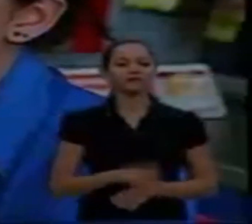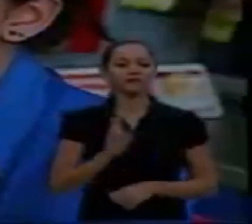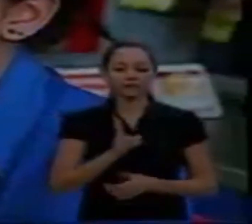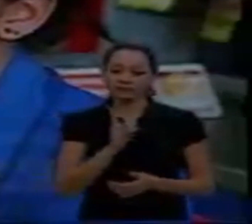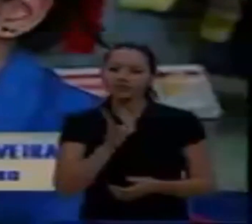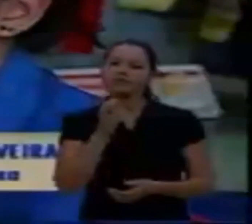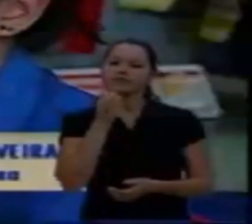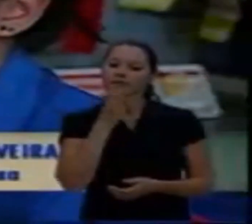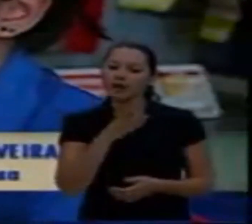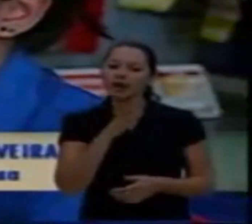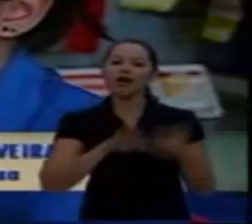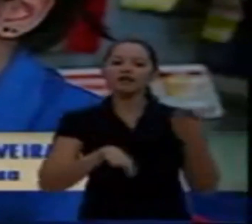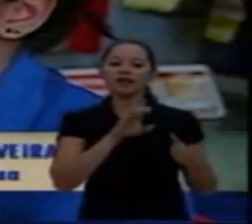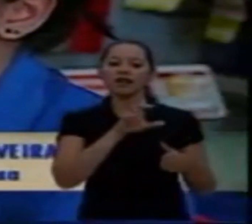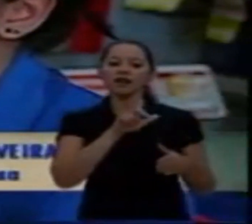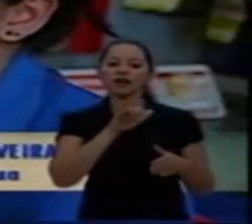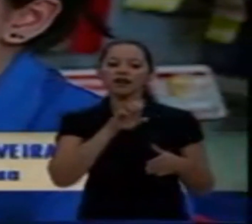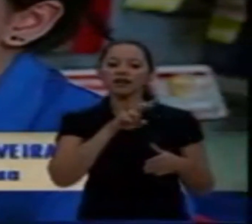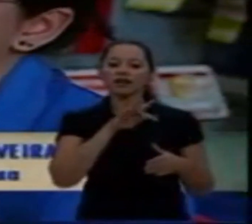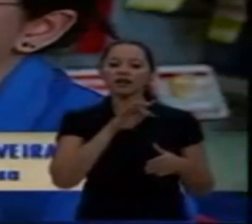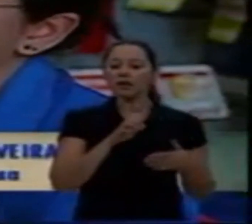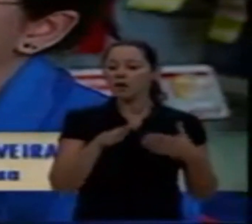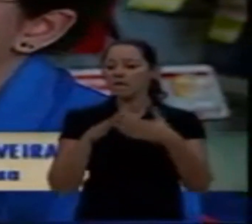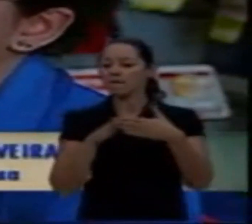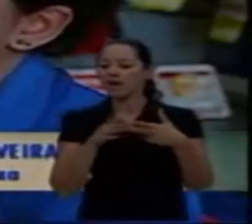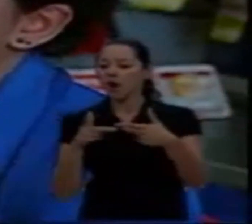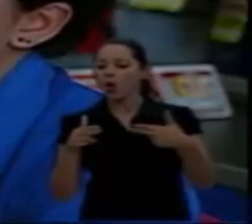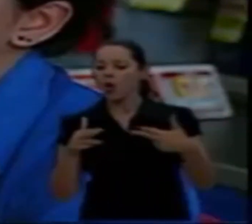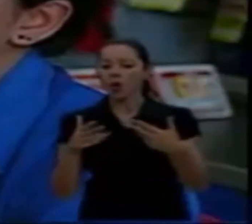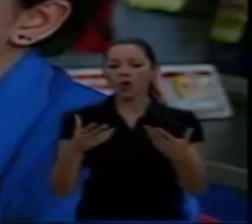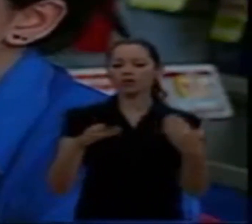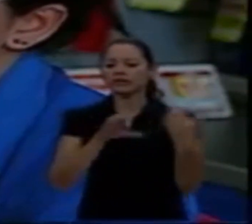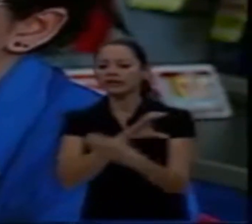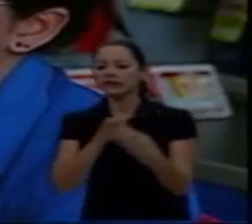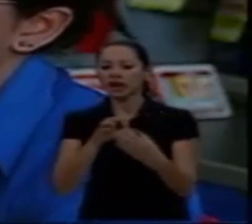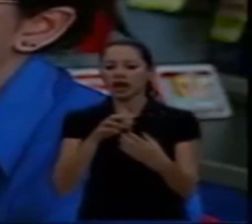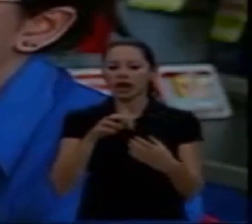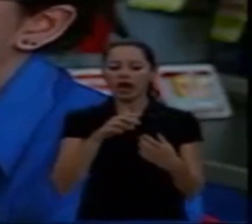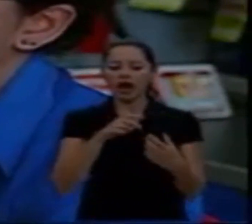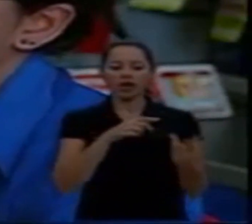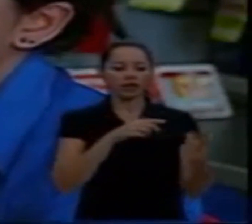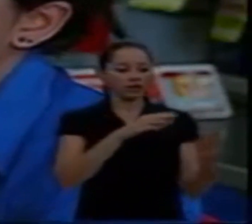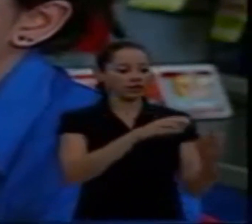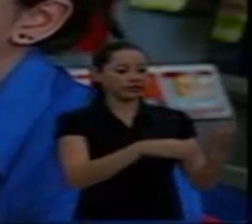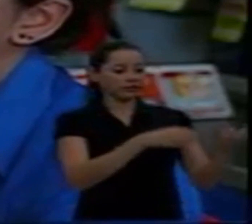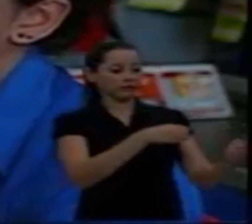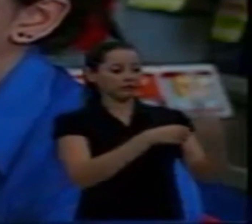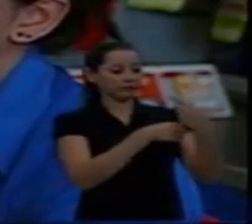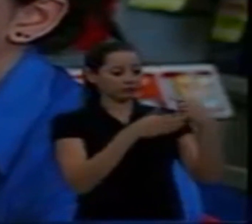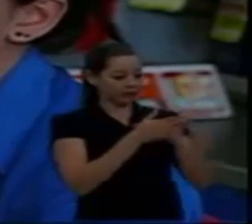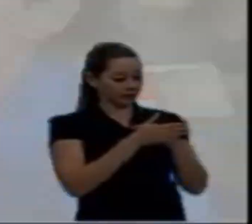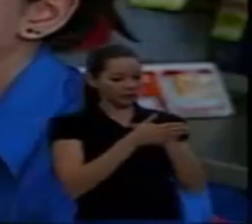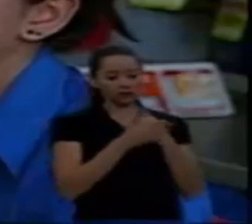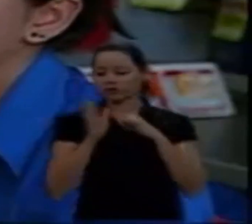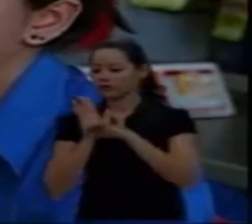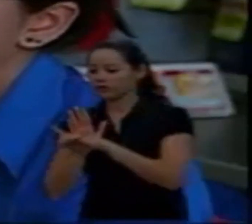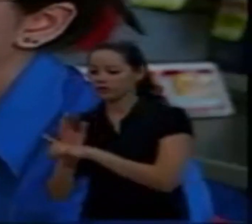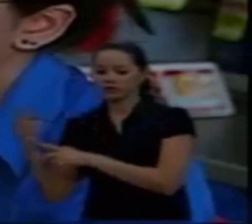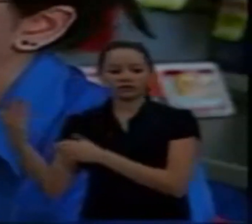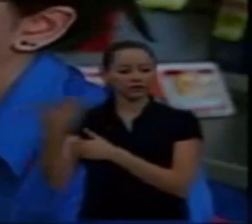também tem algum cliente que quer se comunicar ou pedir alguma coisa a ele, aí a gente passa isso para o cliente e a gente se comunica com ele. Com o tempo vai quebrando essa barreira.